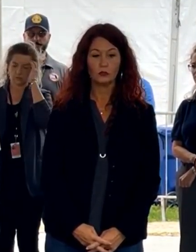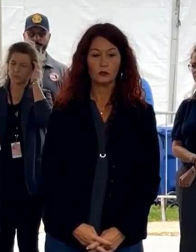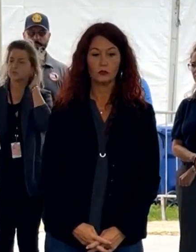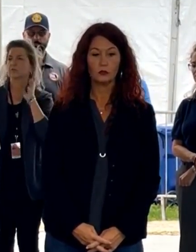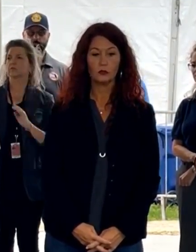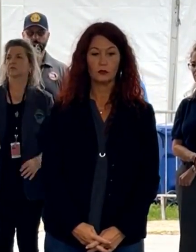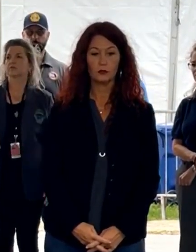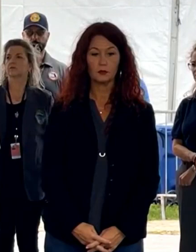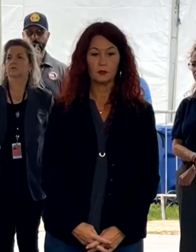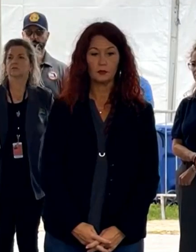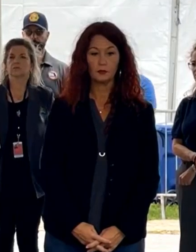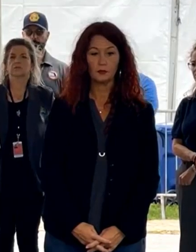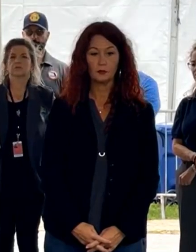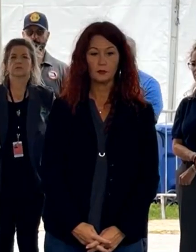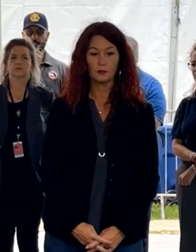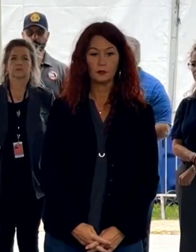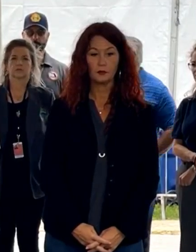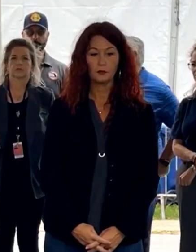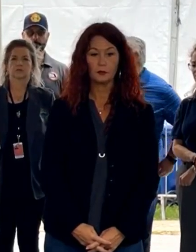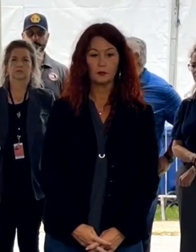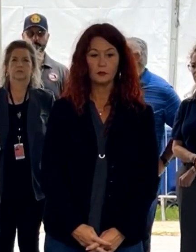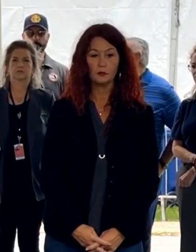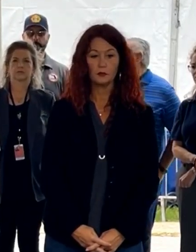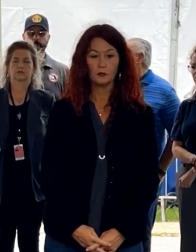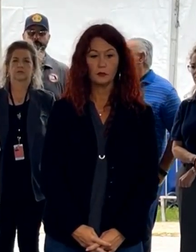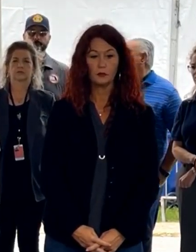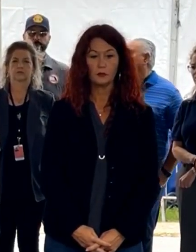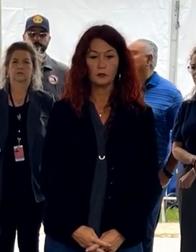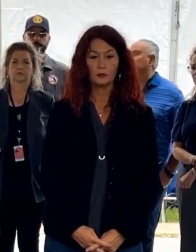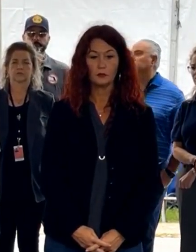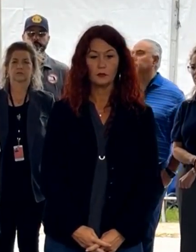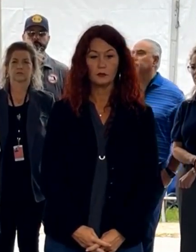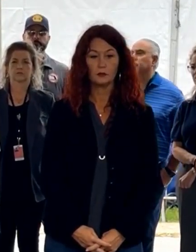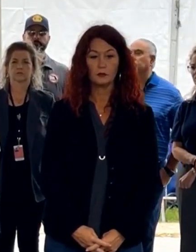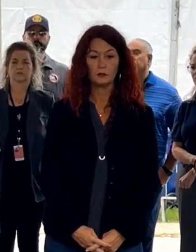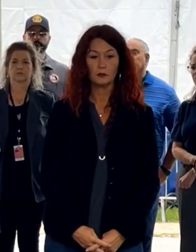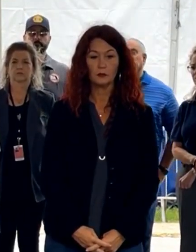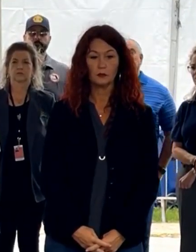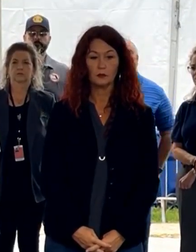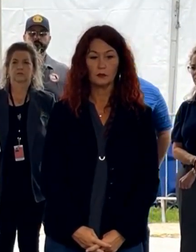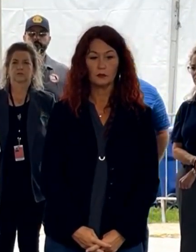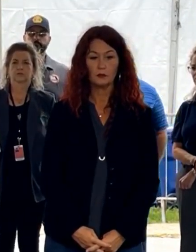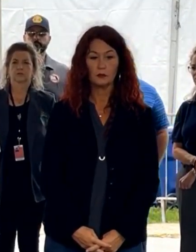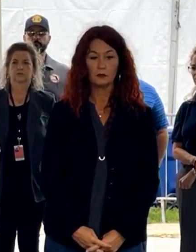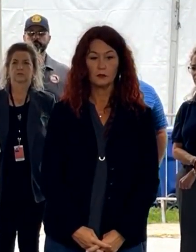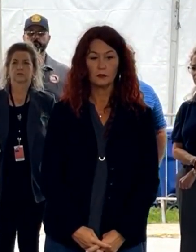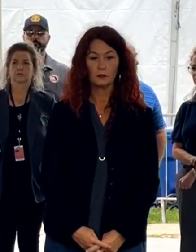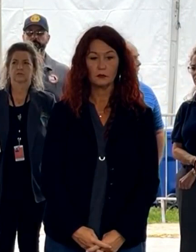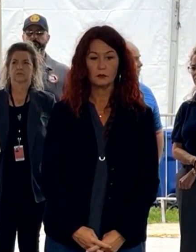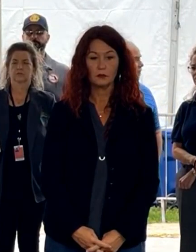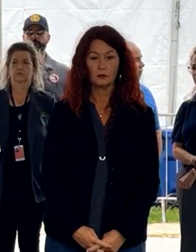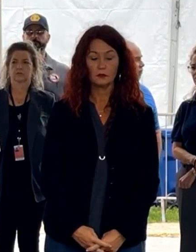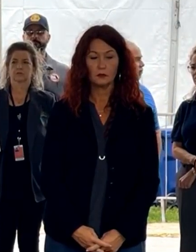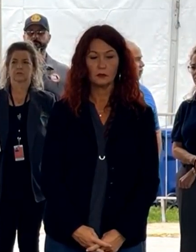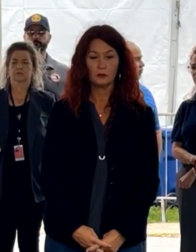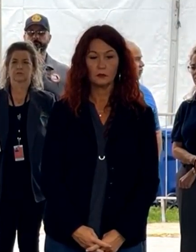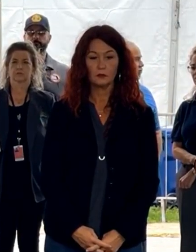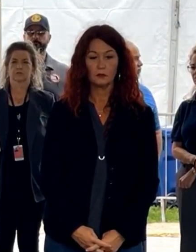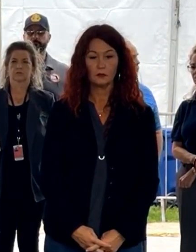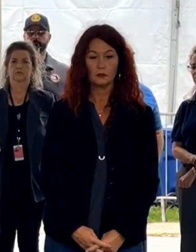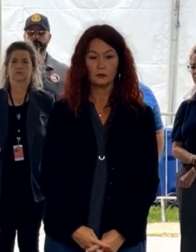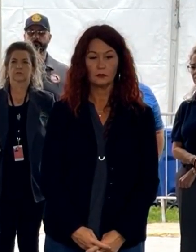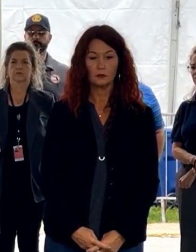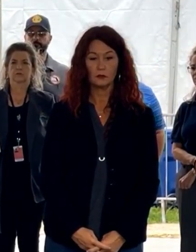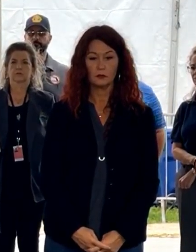se ha perdido es la de un querido amigo de la familia, es un mejor amigo, un hijo, un